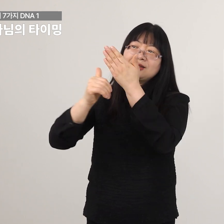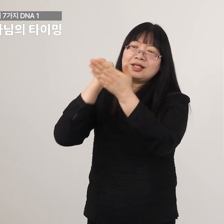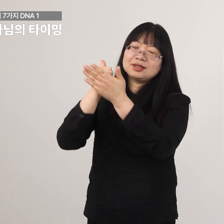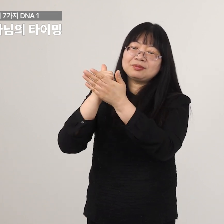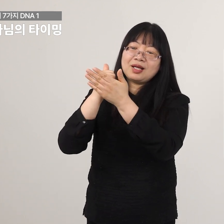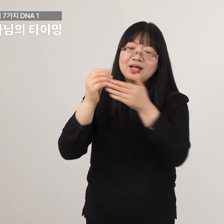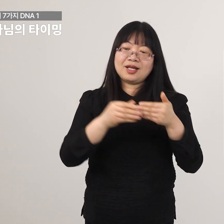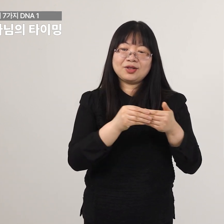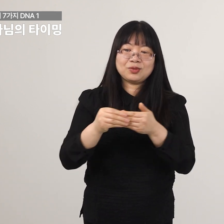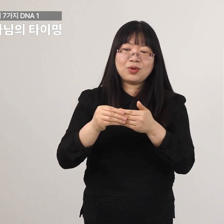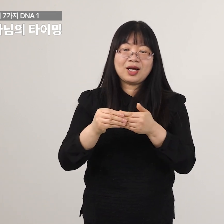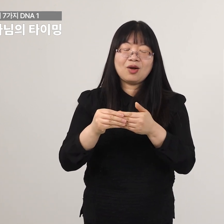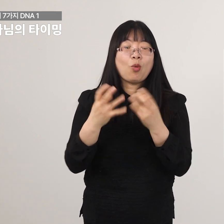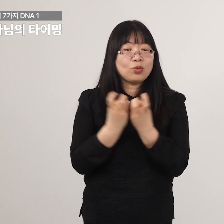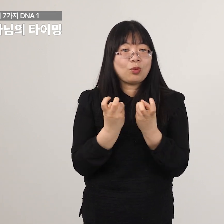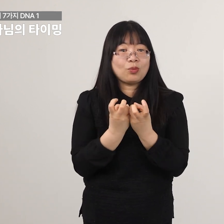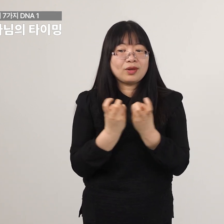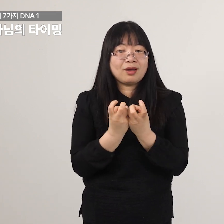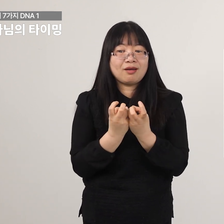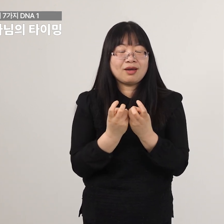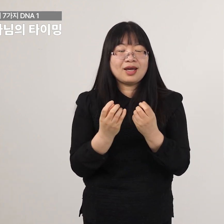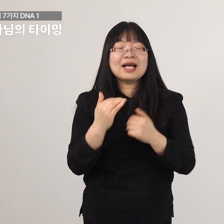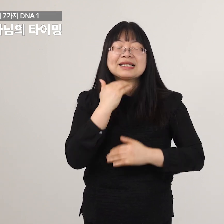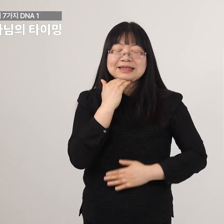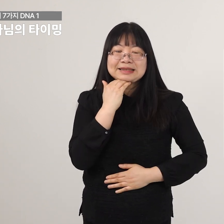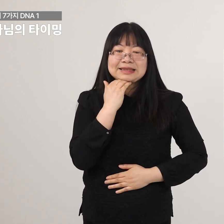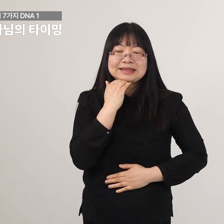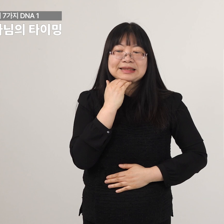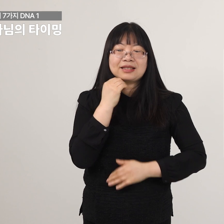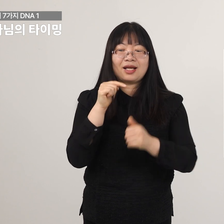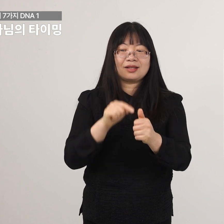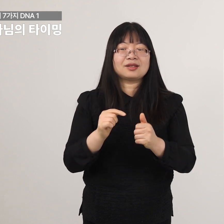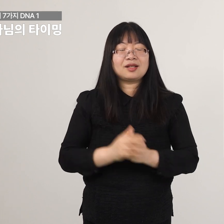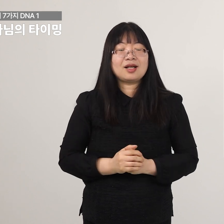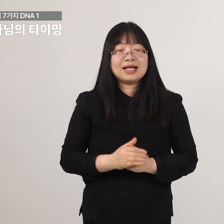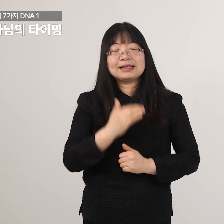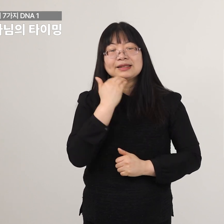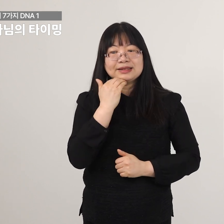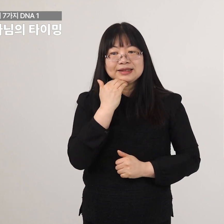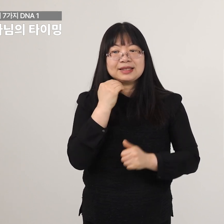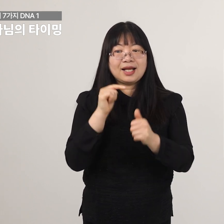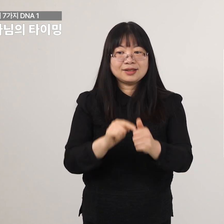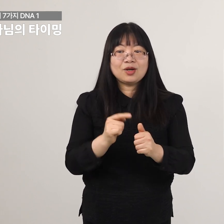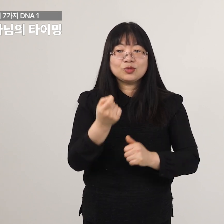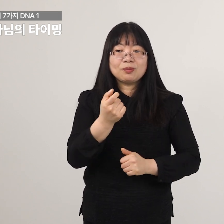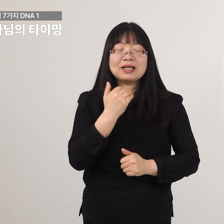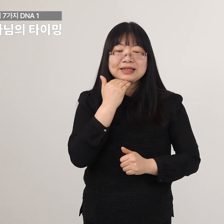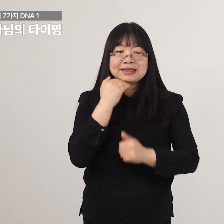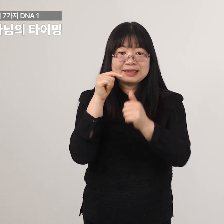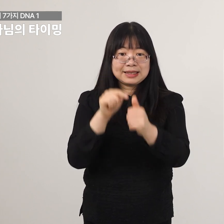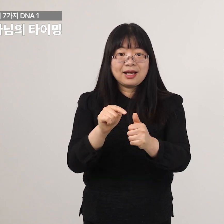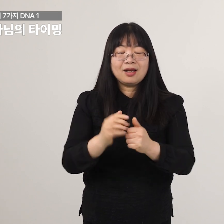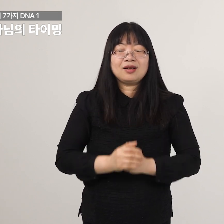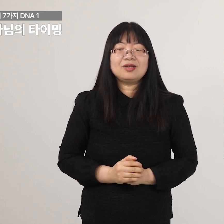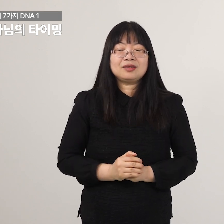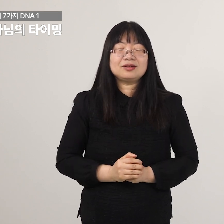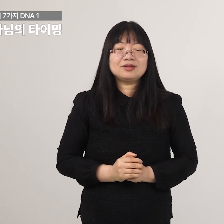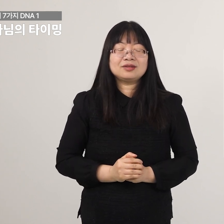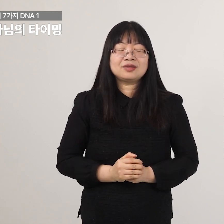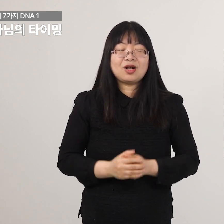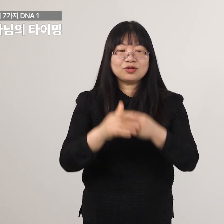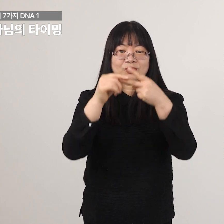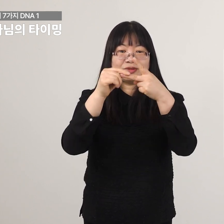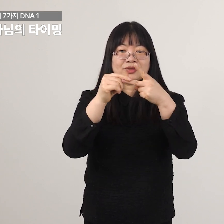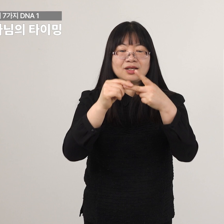하나님의 인도하심을 어떻게 하라? 기다리라. 기다리라. 조금만 기다리십시다.